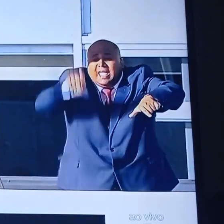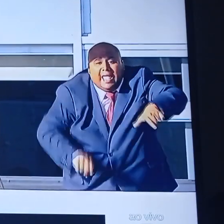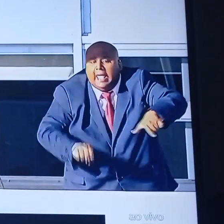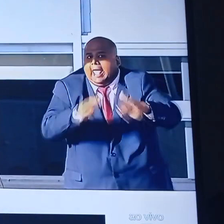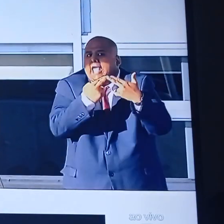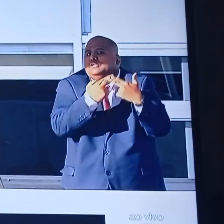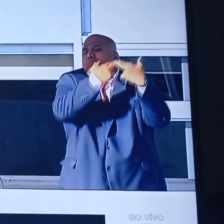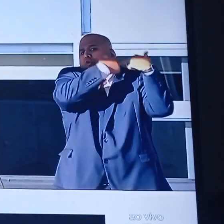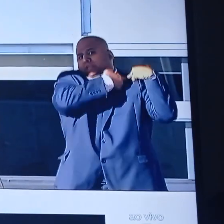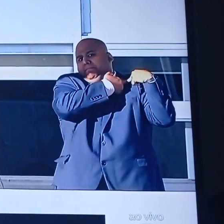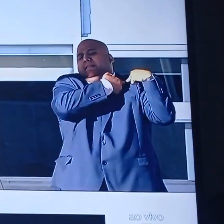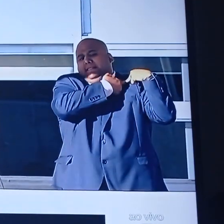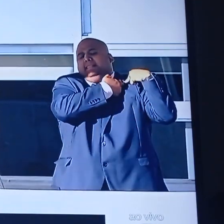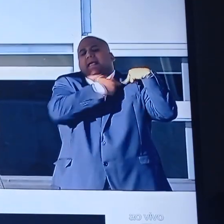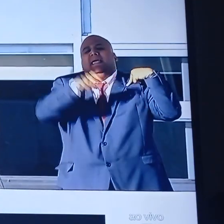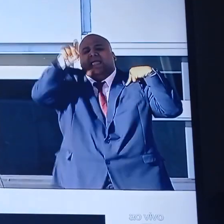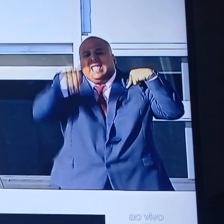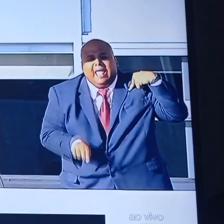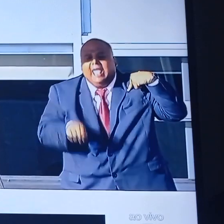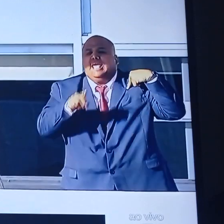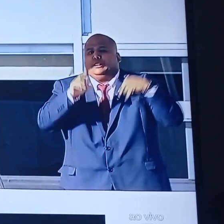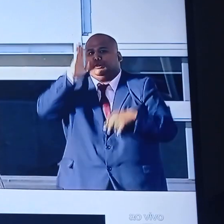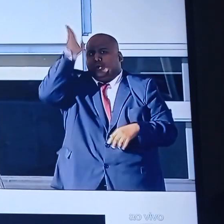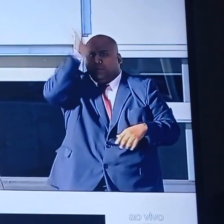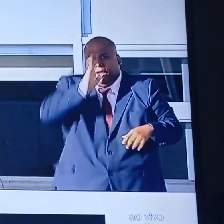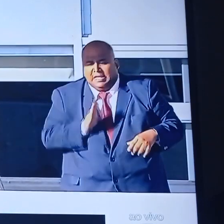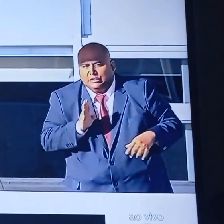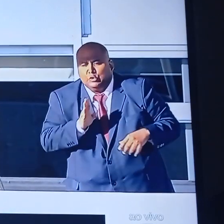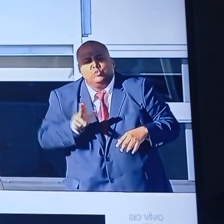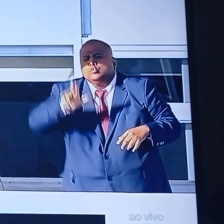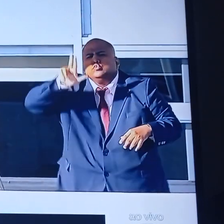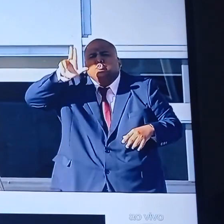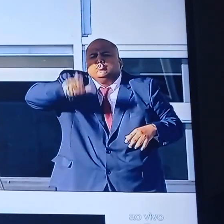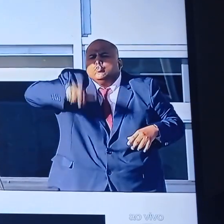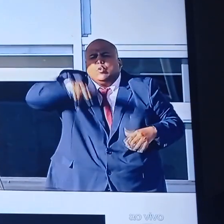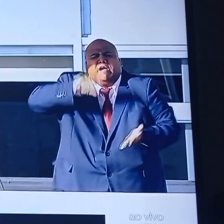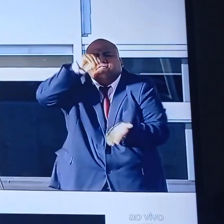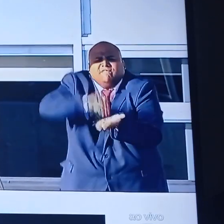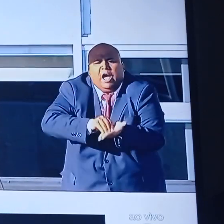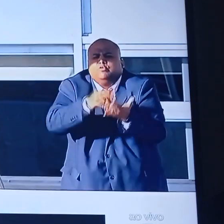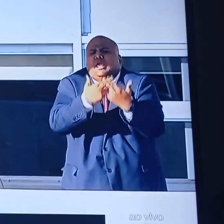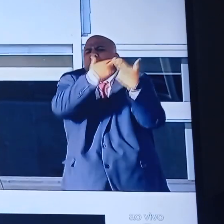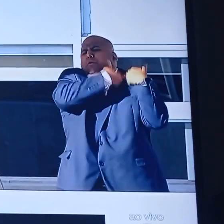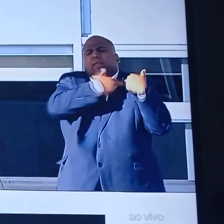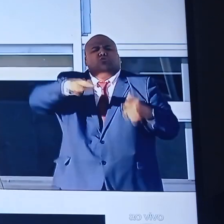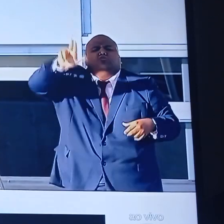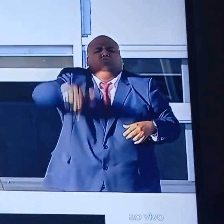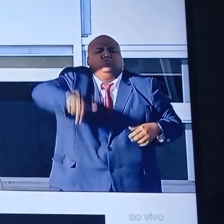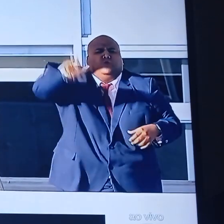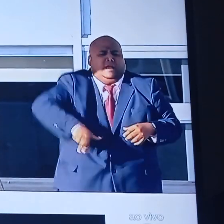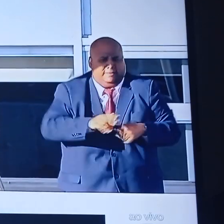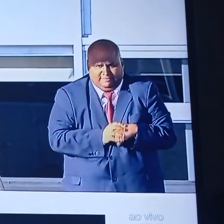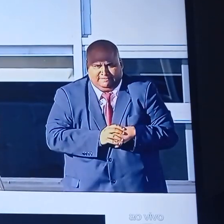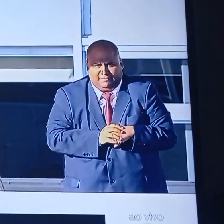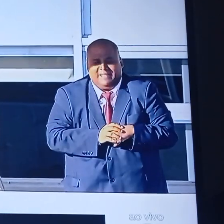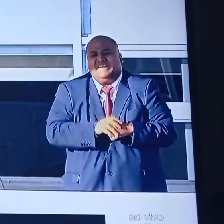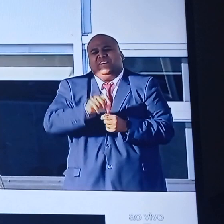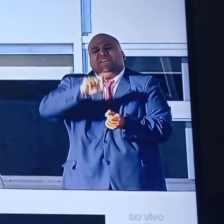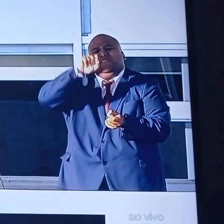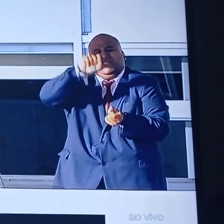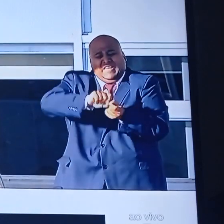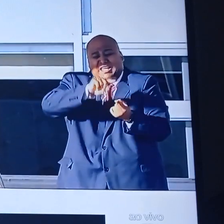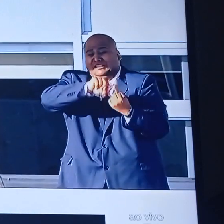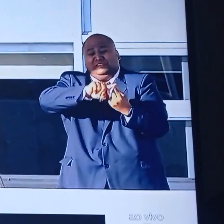total responsabilidade das finanças do país. Nunca fomos irresponsáveis com o dinheiro público. Fizemos